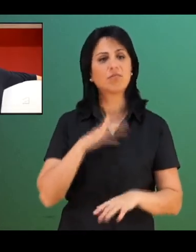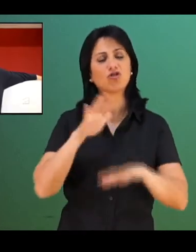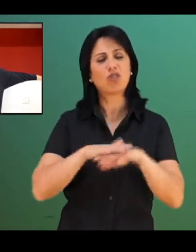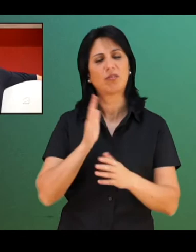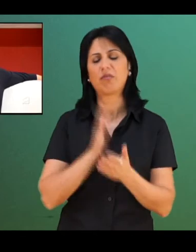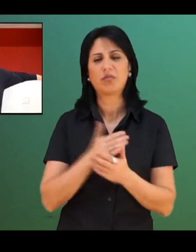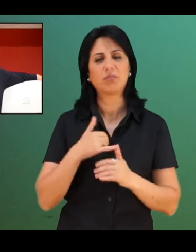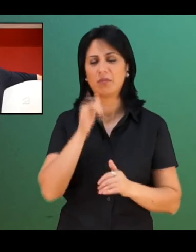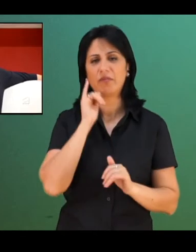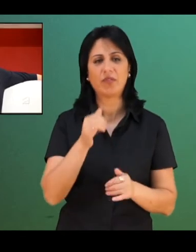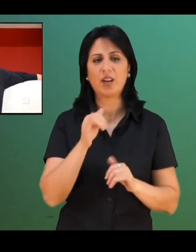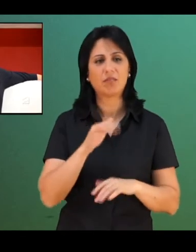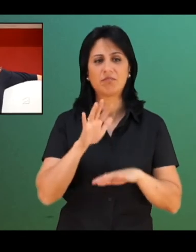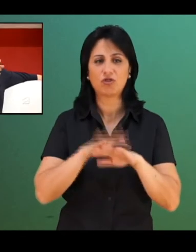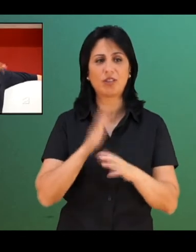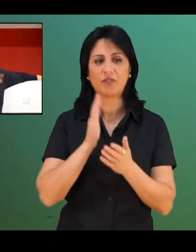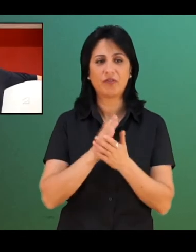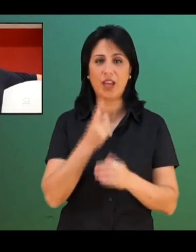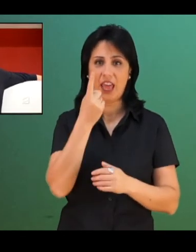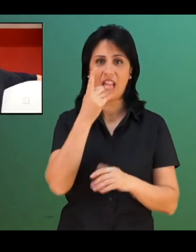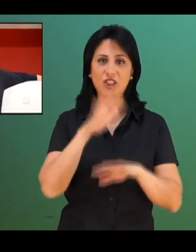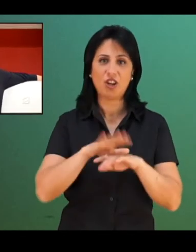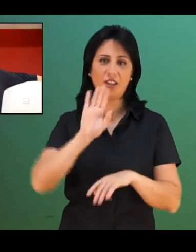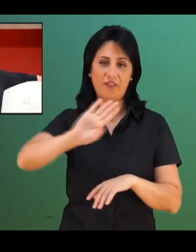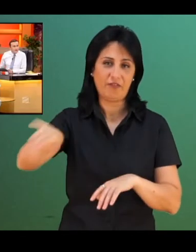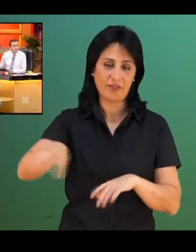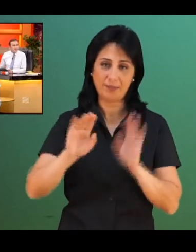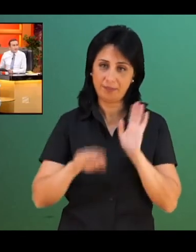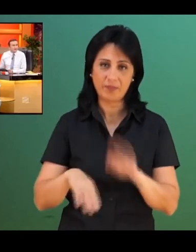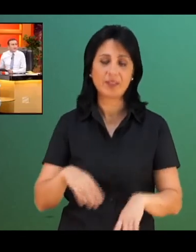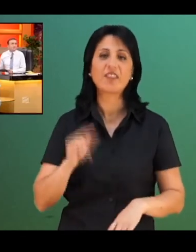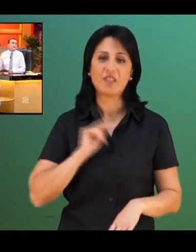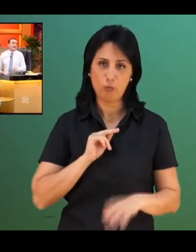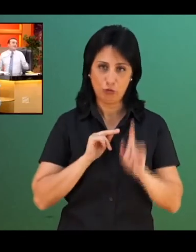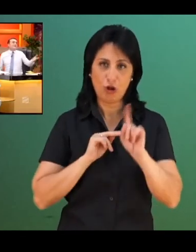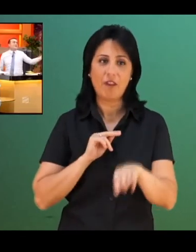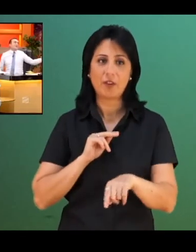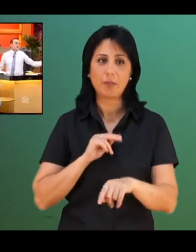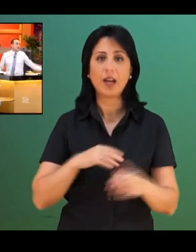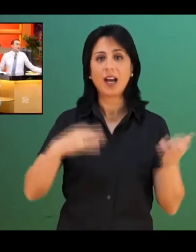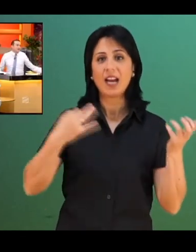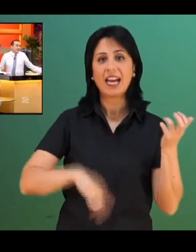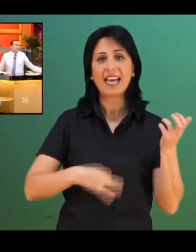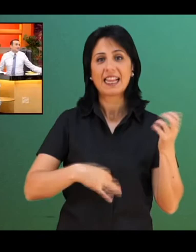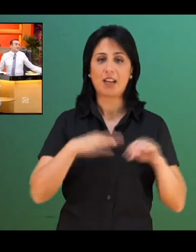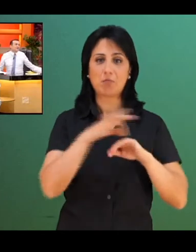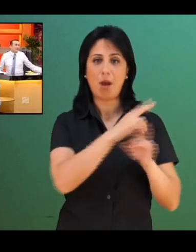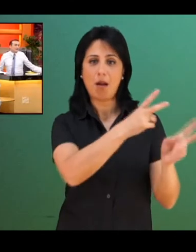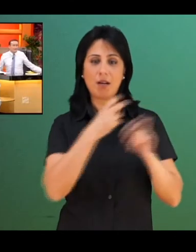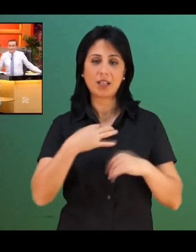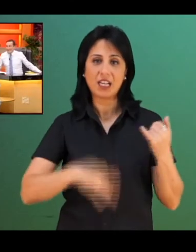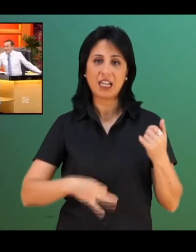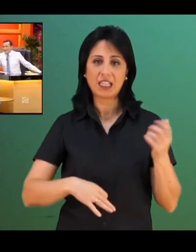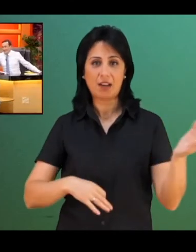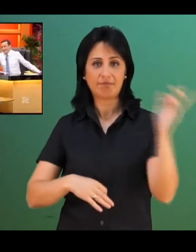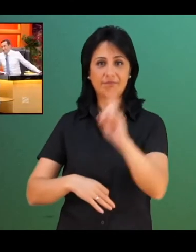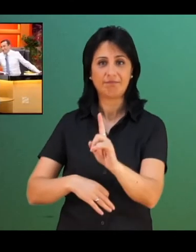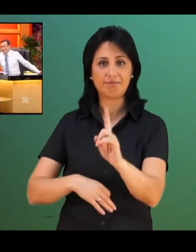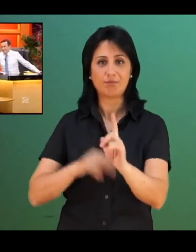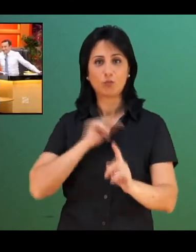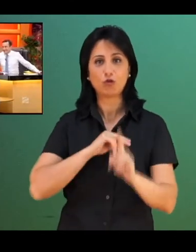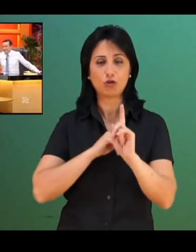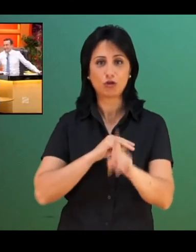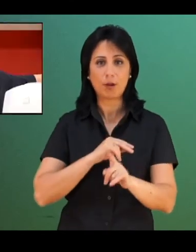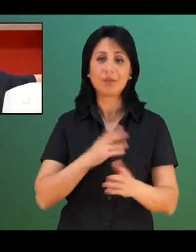ოკეი, კარგი, ვიმუშავებ. გიტარისტად ტარიელს მოვიყვანა. გიტარისტად ტარიელს. რა ქნა ბოდიში ეს სეზონი ჩავა. არა, დამატებით